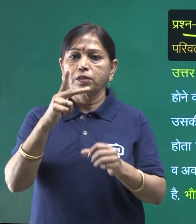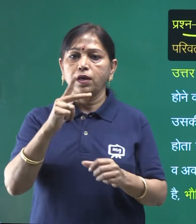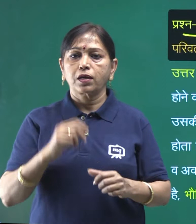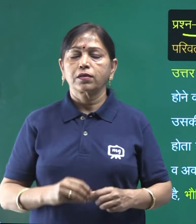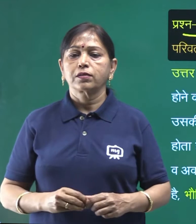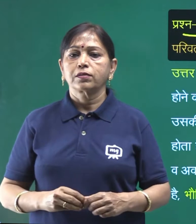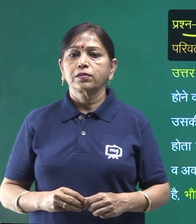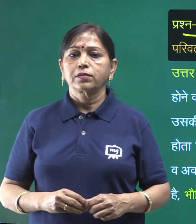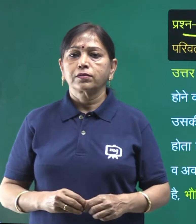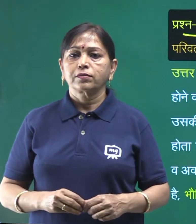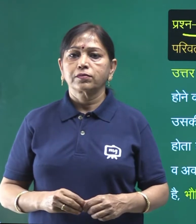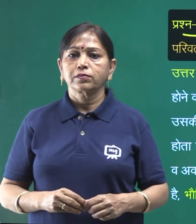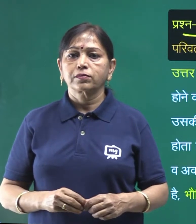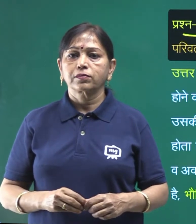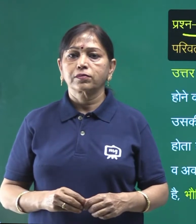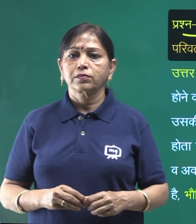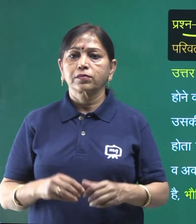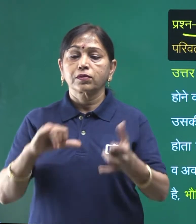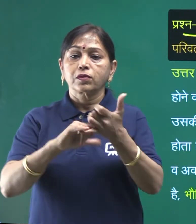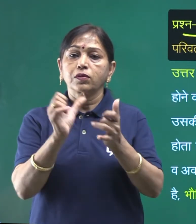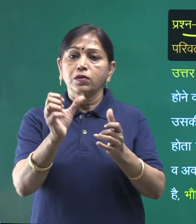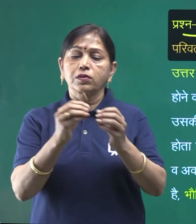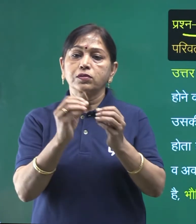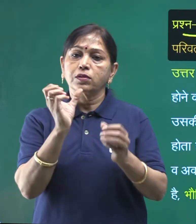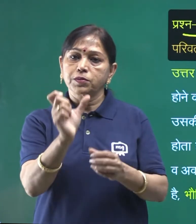8 पदार्थ की अवस्था के